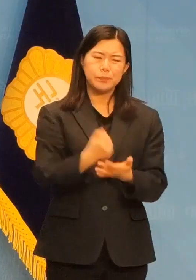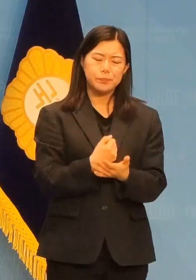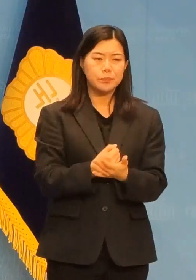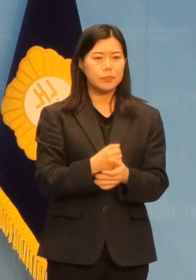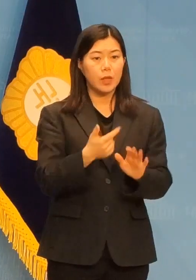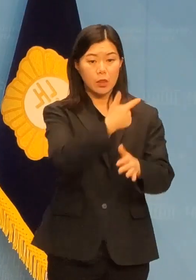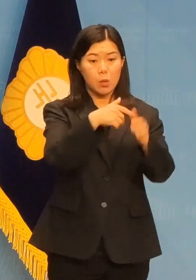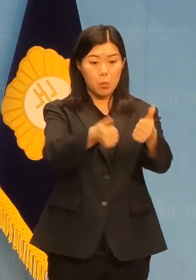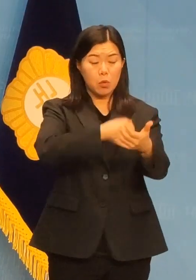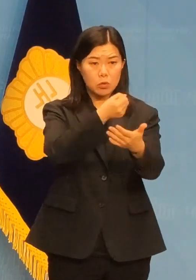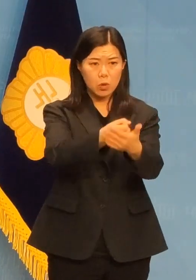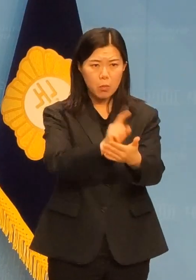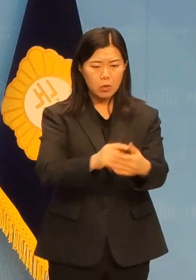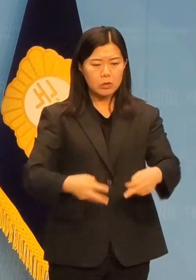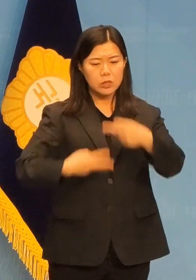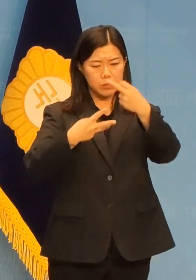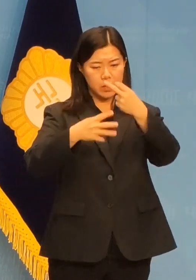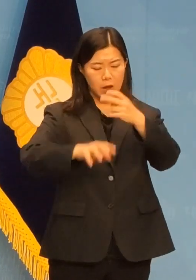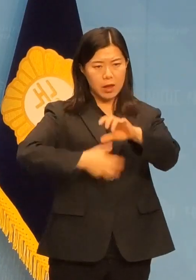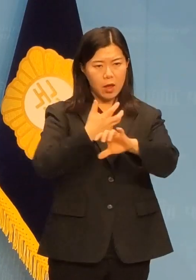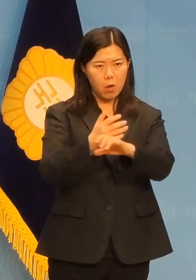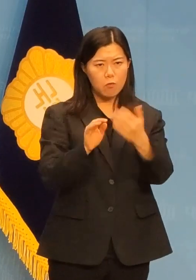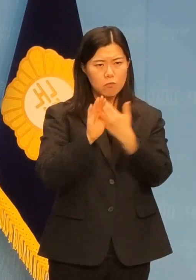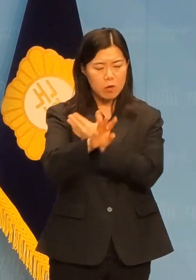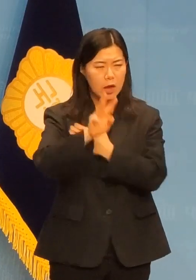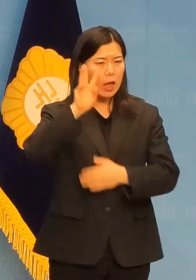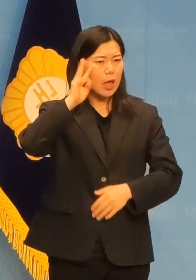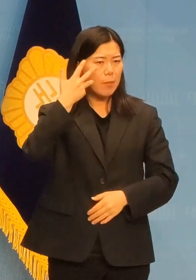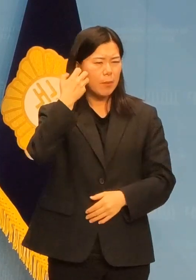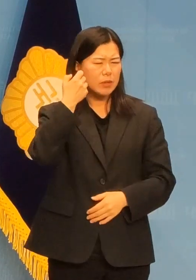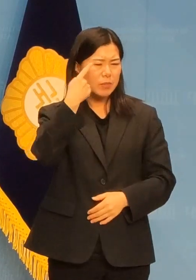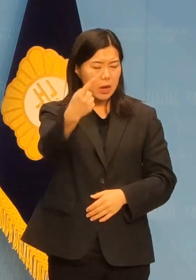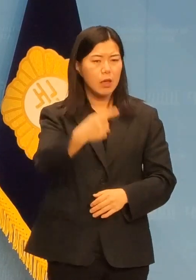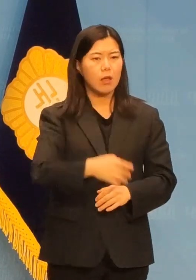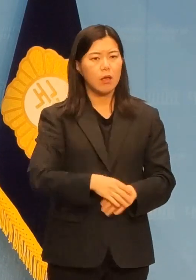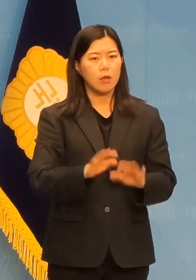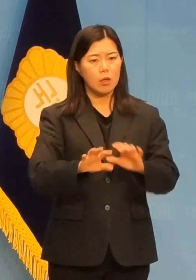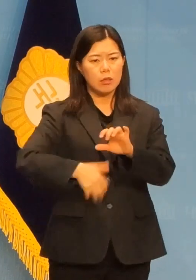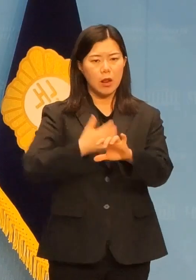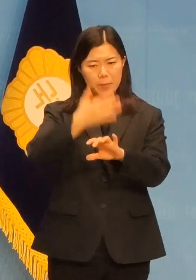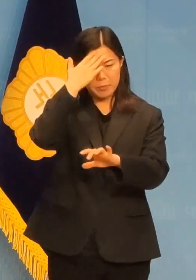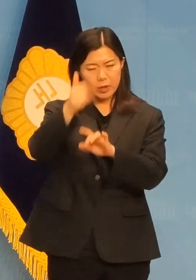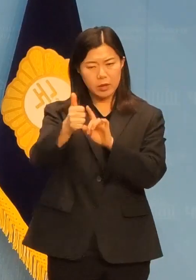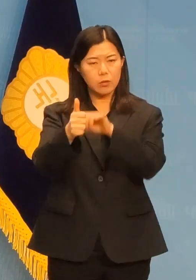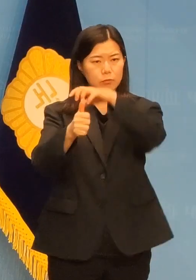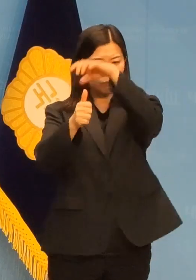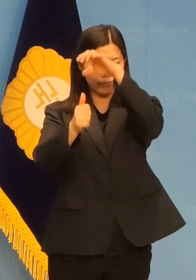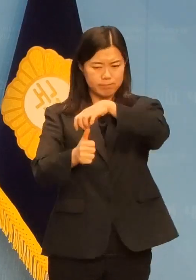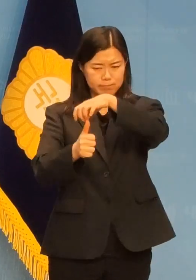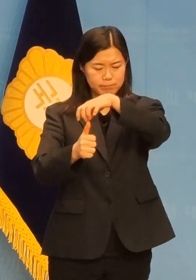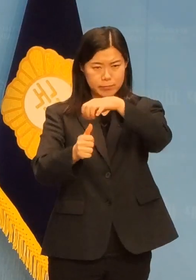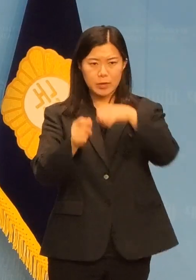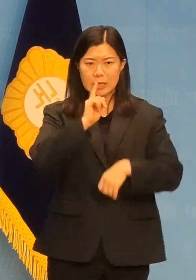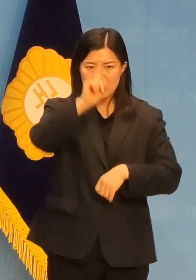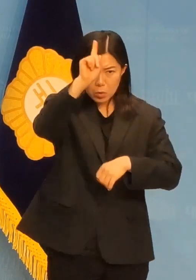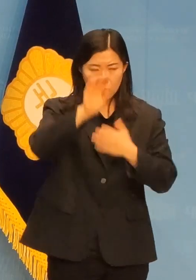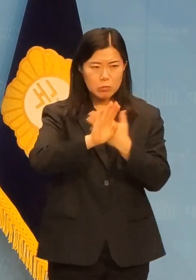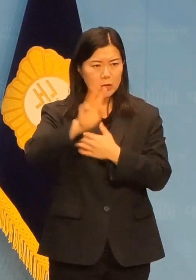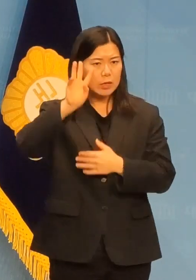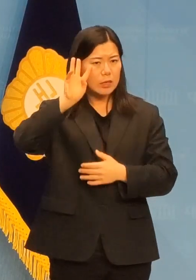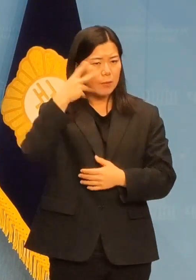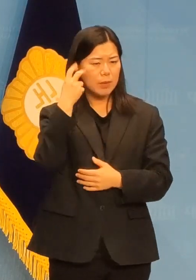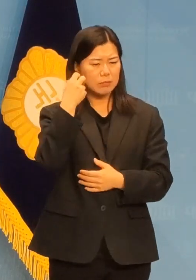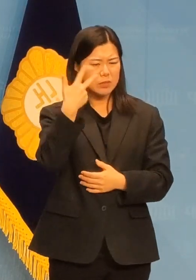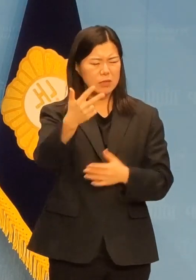대법원의 결정은 12.3 비상계엄으로부터 381일, 내란 수괴가 구속 기소된 지